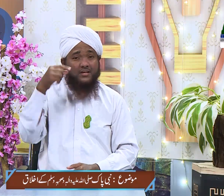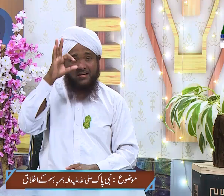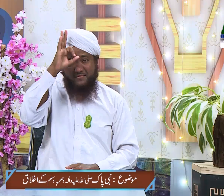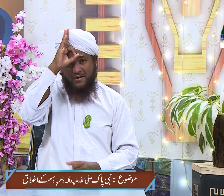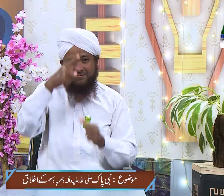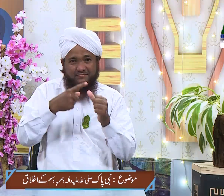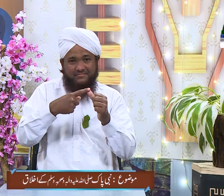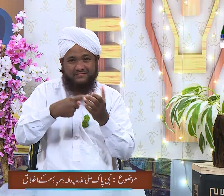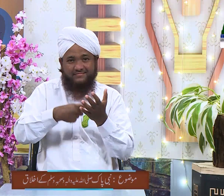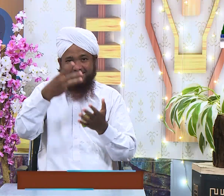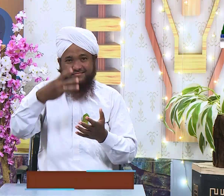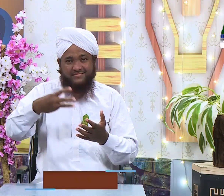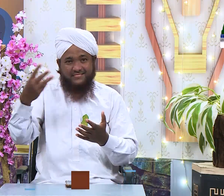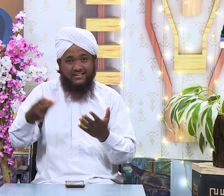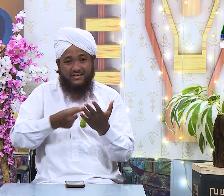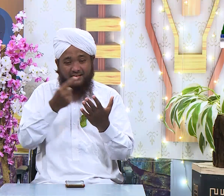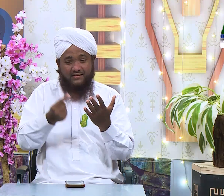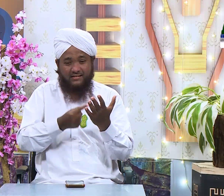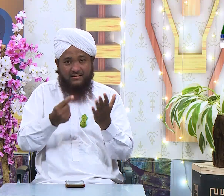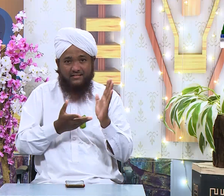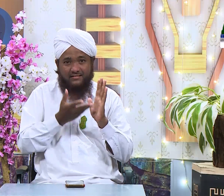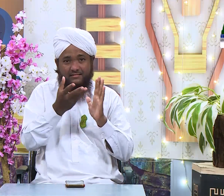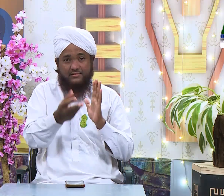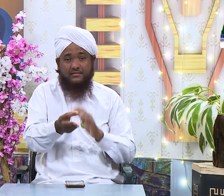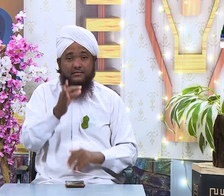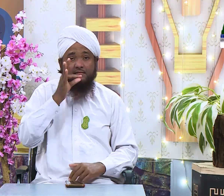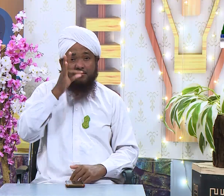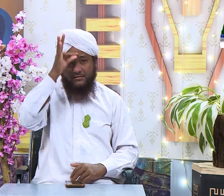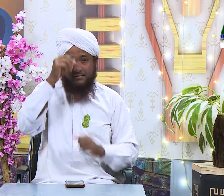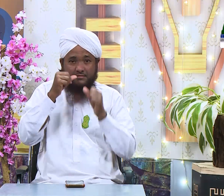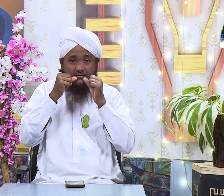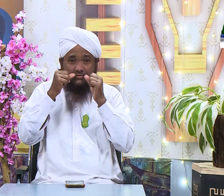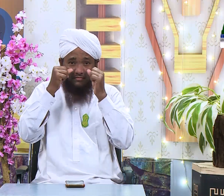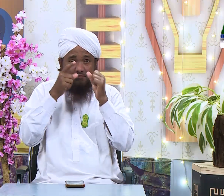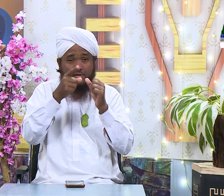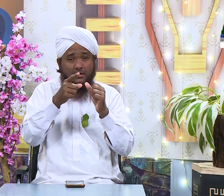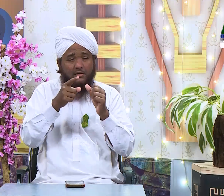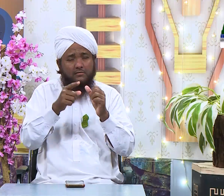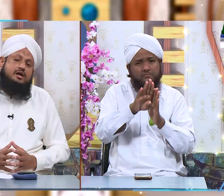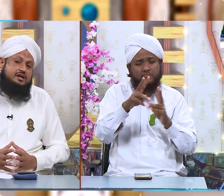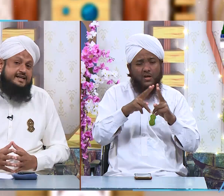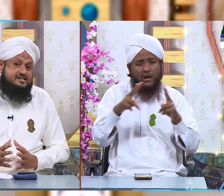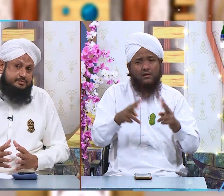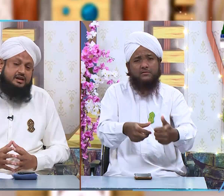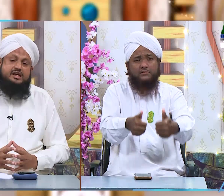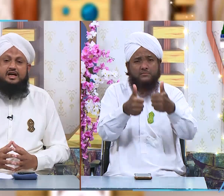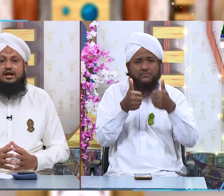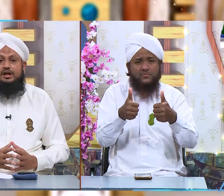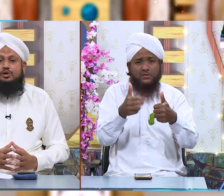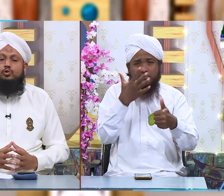نے بھی اس طرف اشارہ کیا، فرمایا تیرے خلق کو حق نے عظیم کہا، تیری خلق کو حق نے جمیل کیا، کوئی